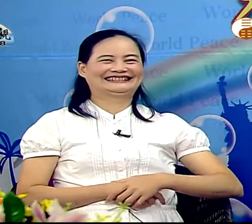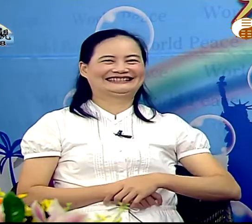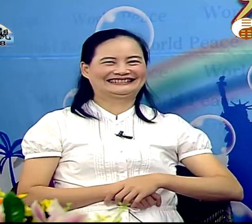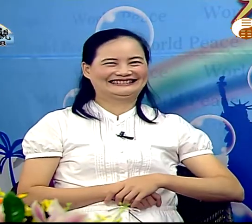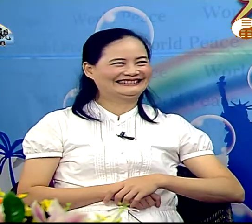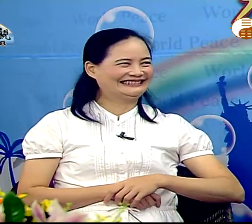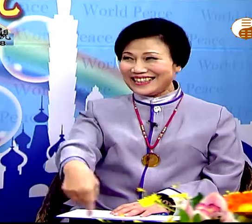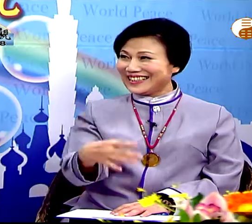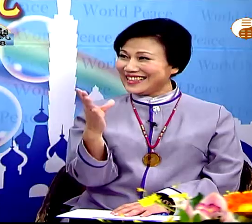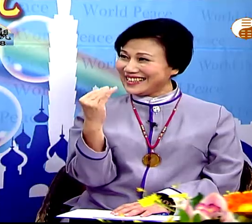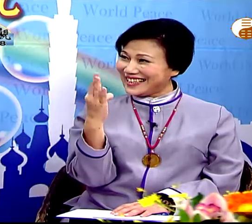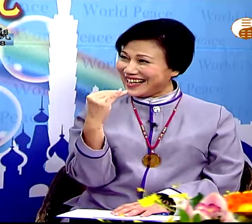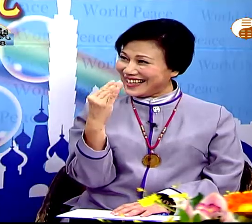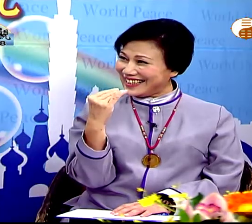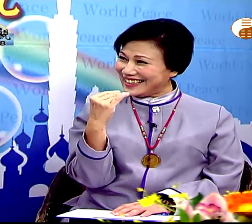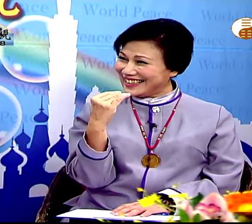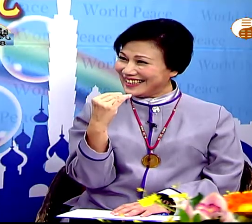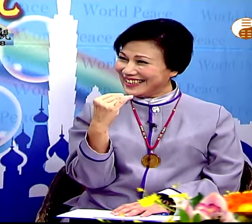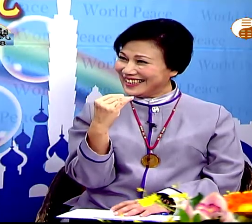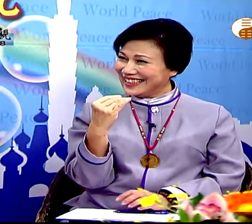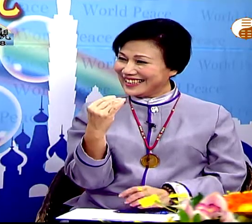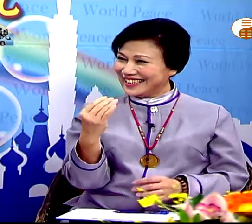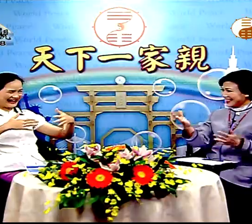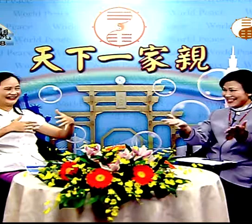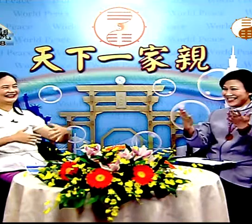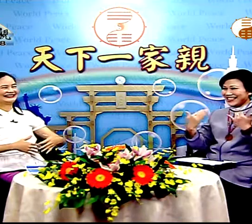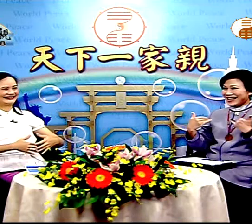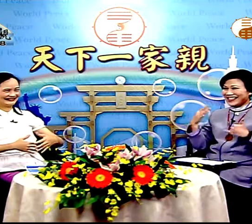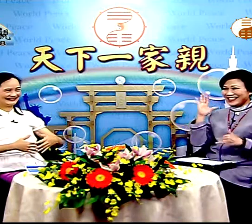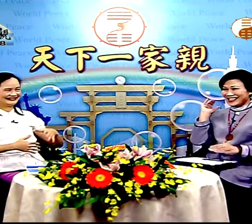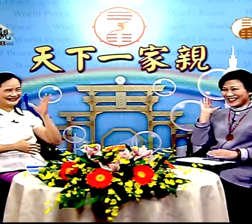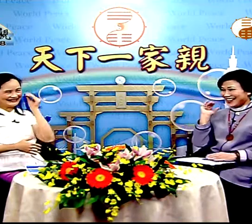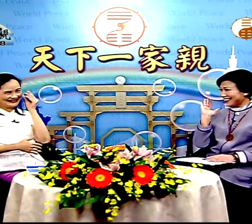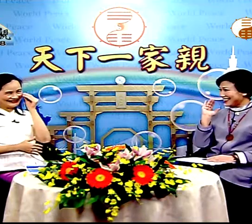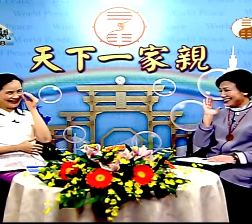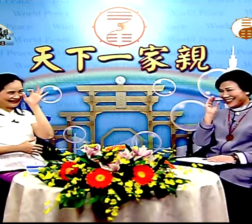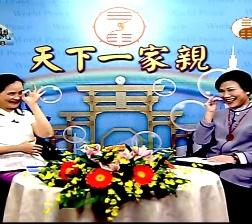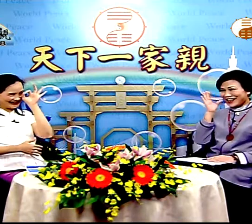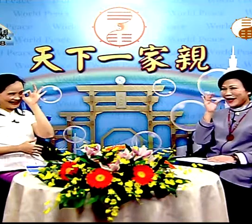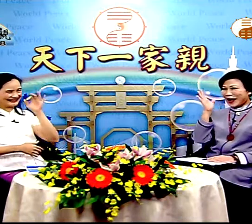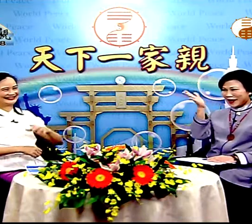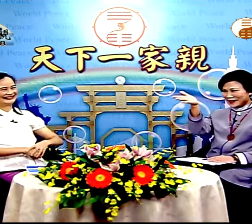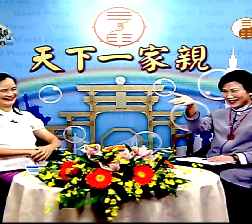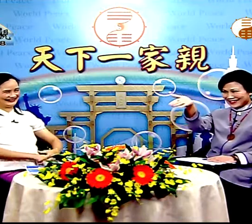家一起来。 就一起来 欣赏， 欣赏看看， 好， 好。